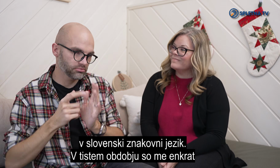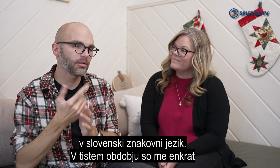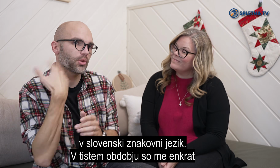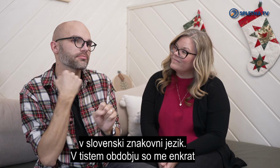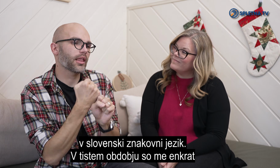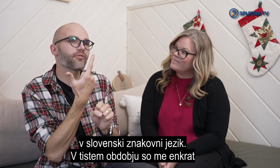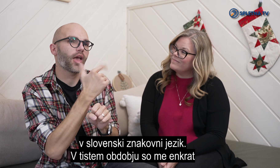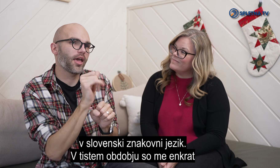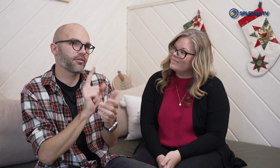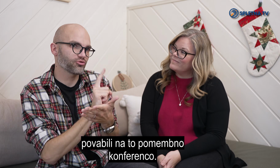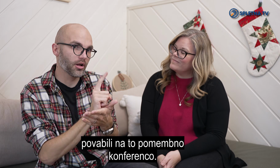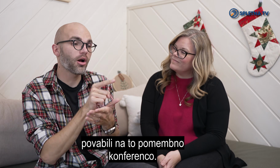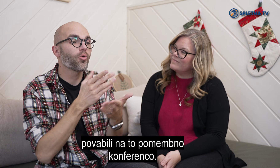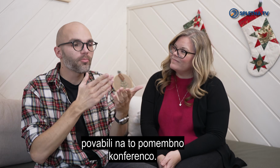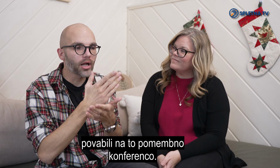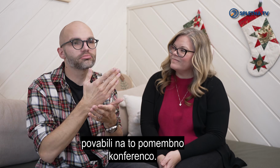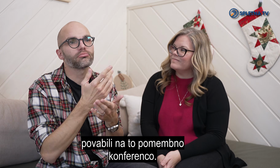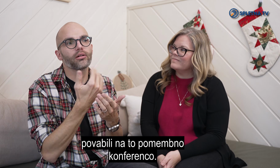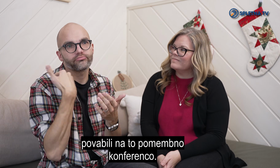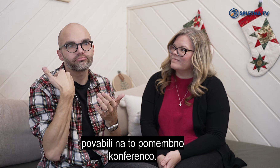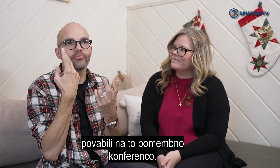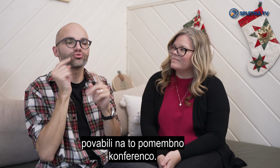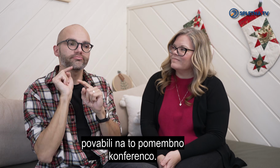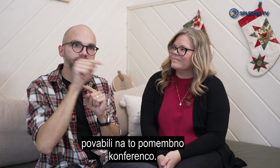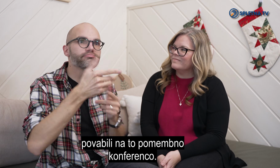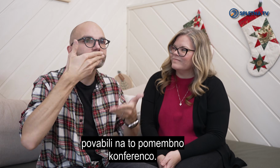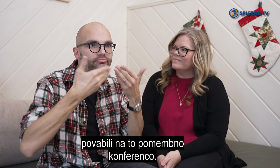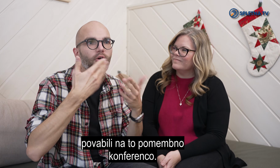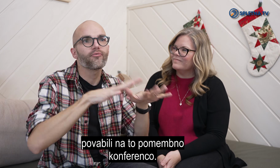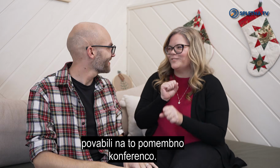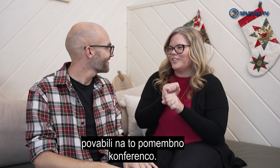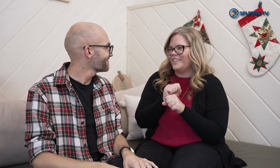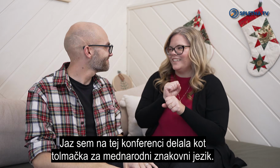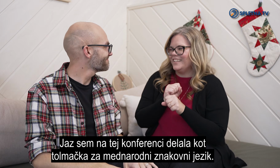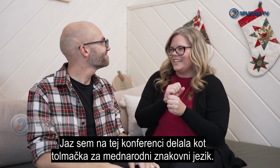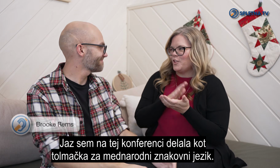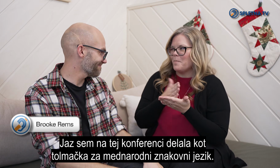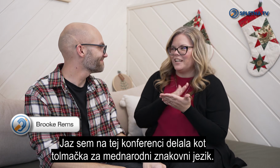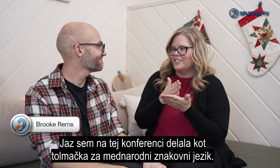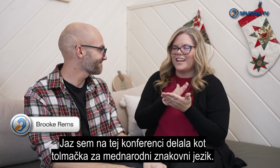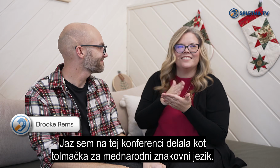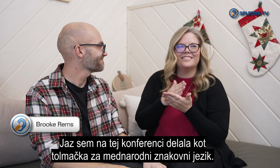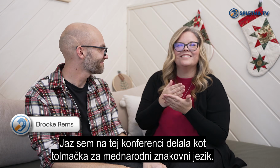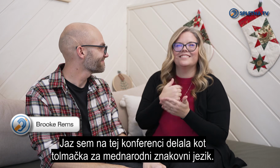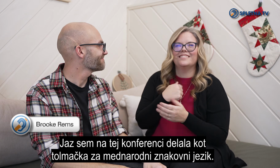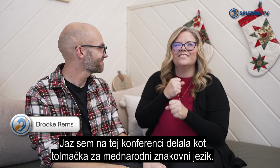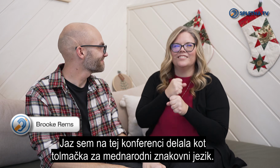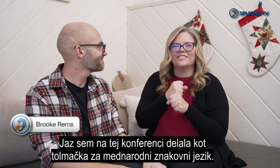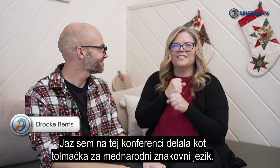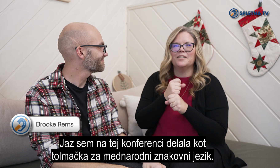V tistem obdobju so me enkrat povabili na to pomembno konferenco. Jaz sem na tej konferenci delala kot tolmačka za